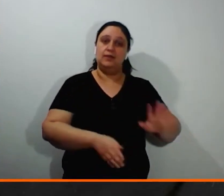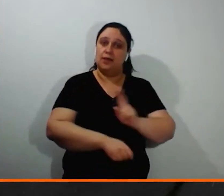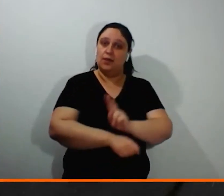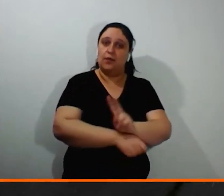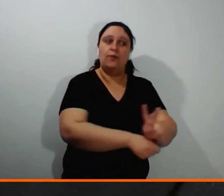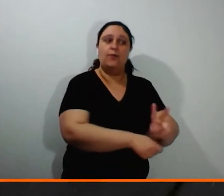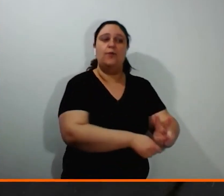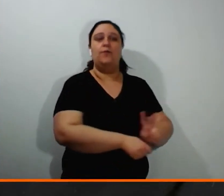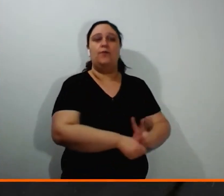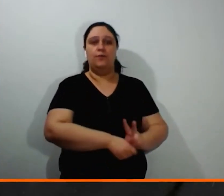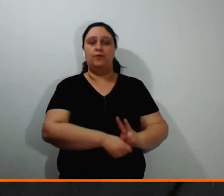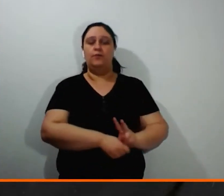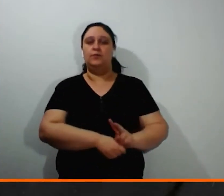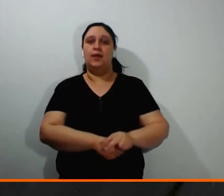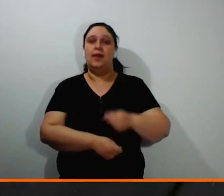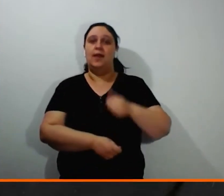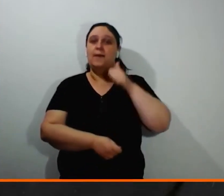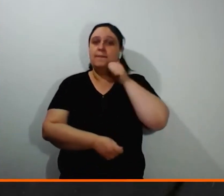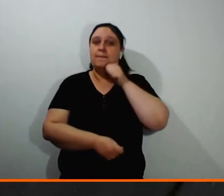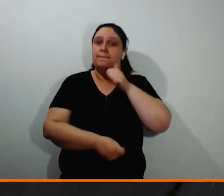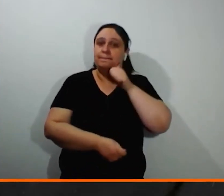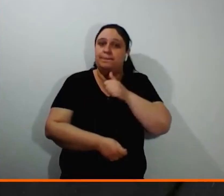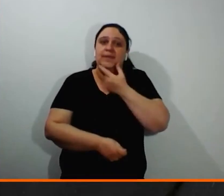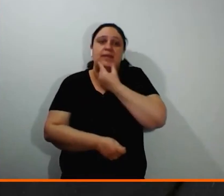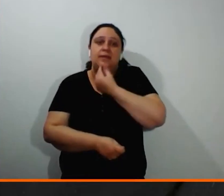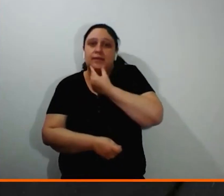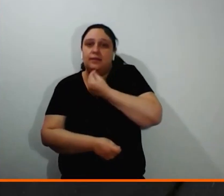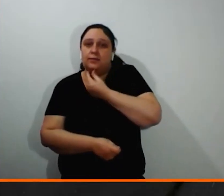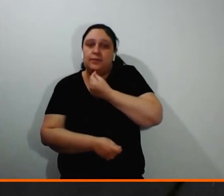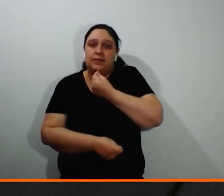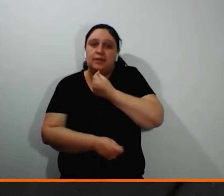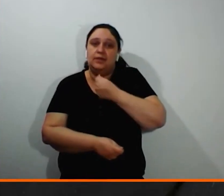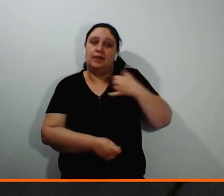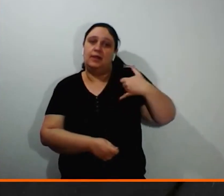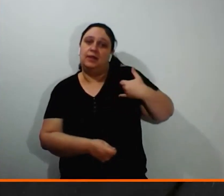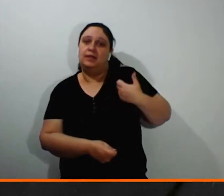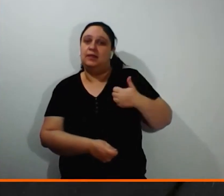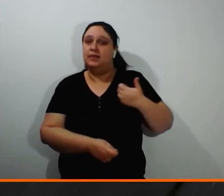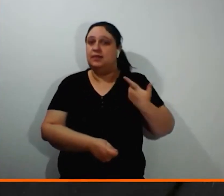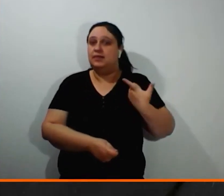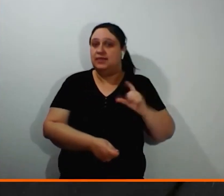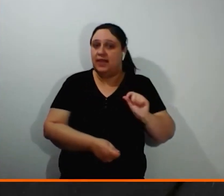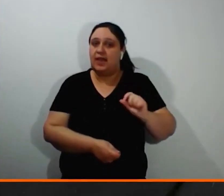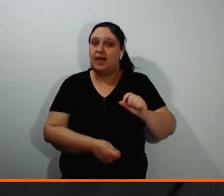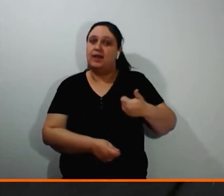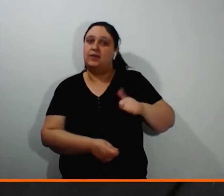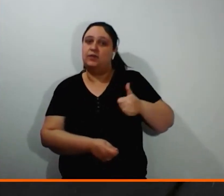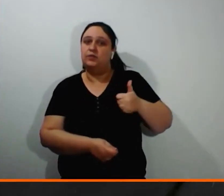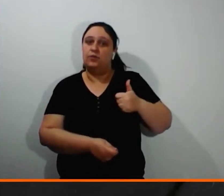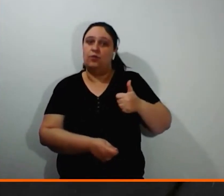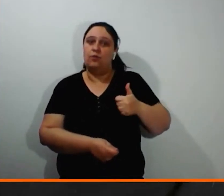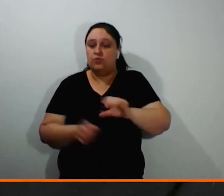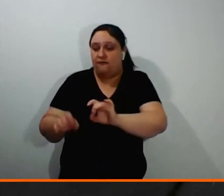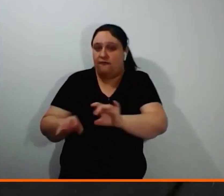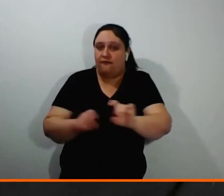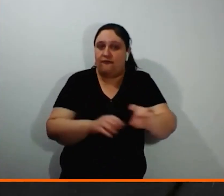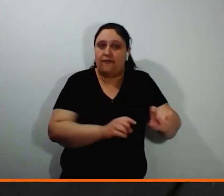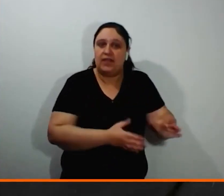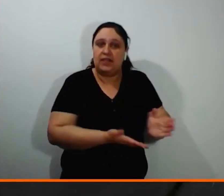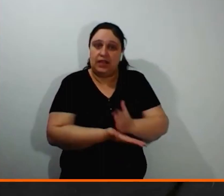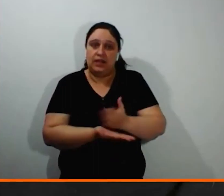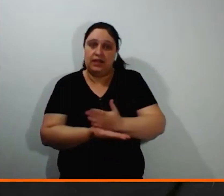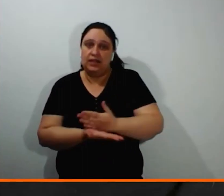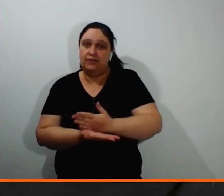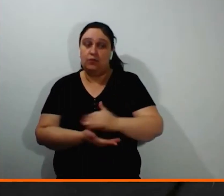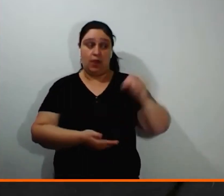12 anos. E os adultos, quando veem eles falando,